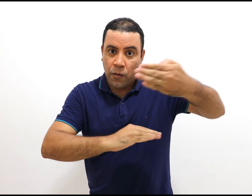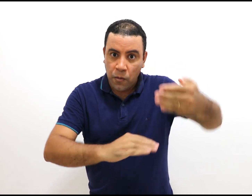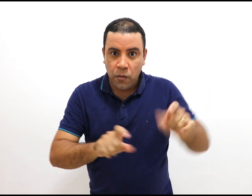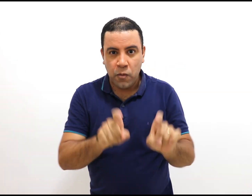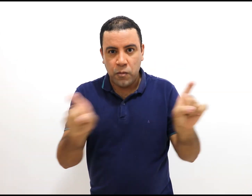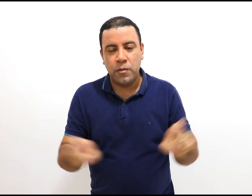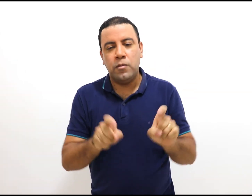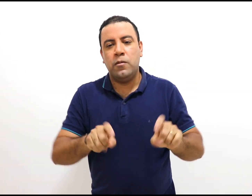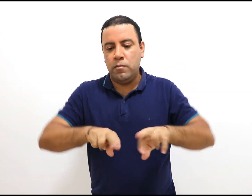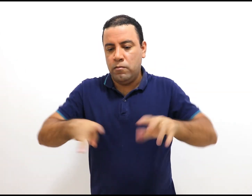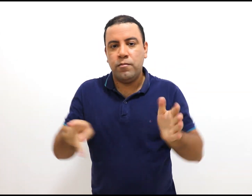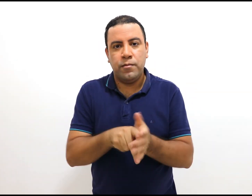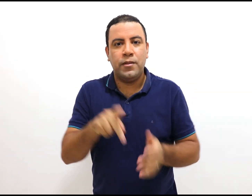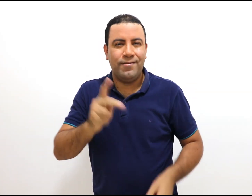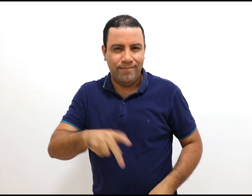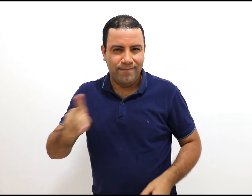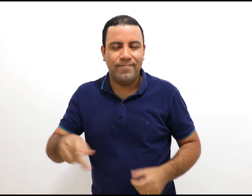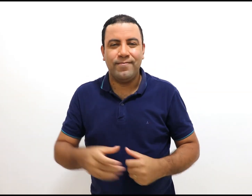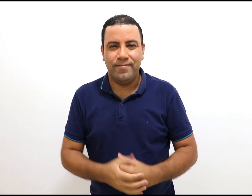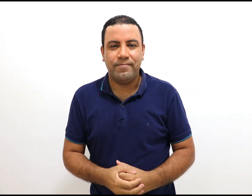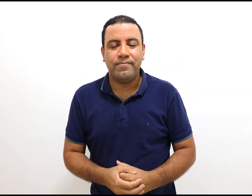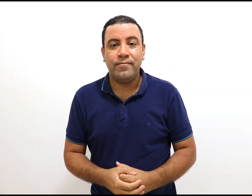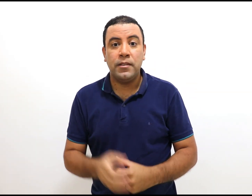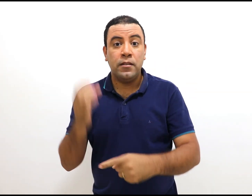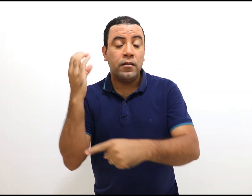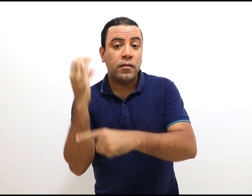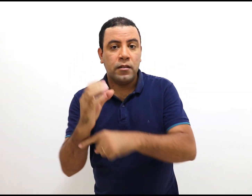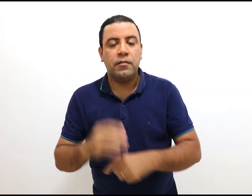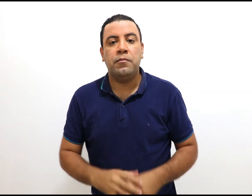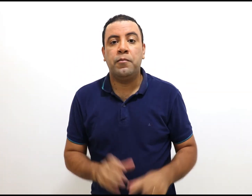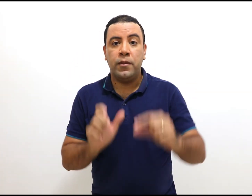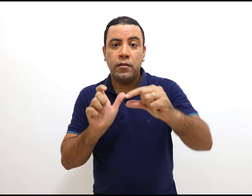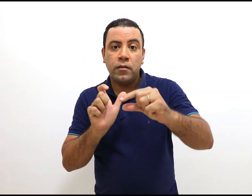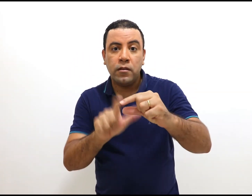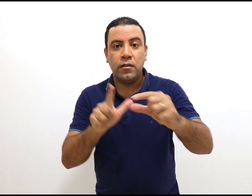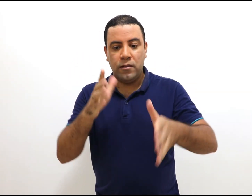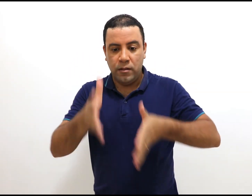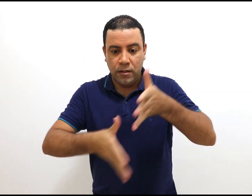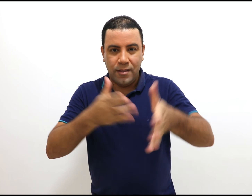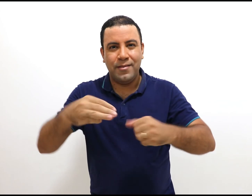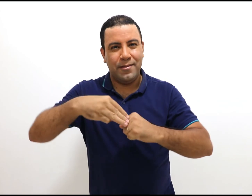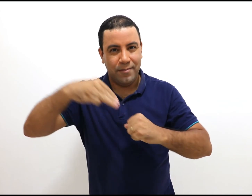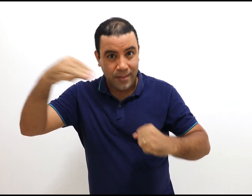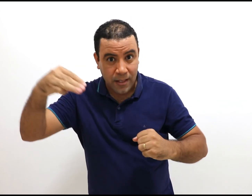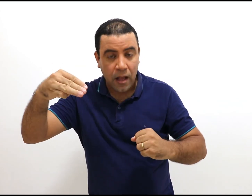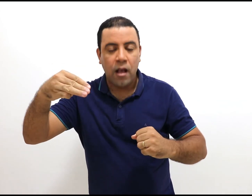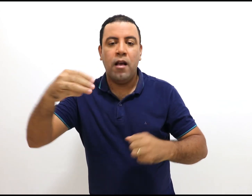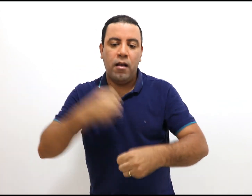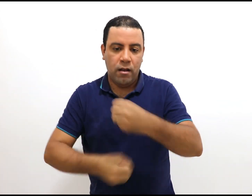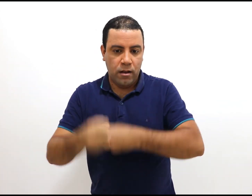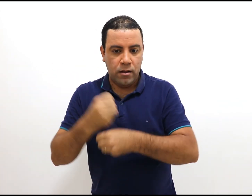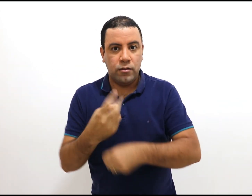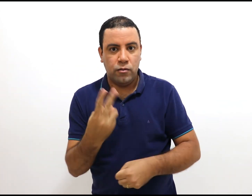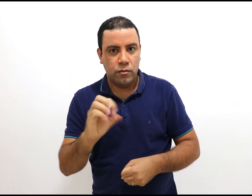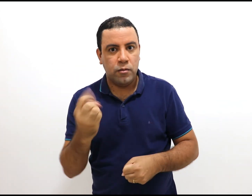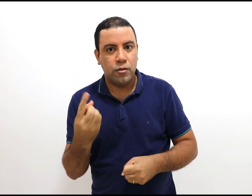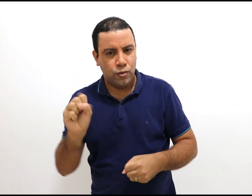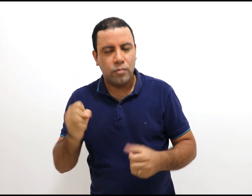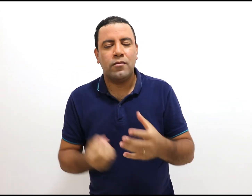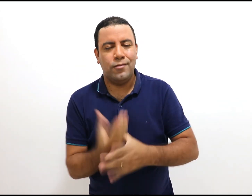professor. O canal Masterlink Libras, que foi criado em 2018, hospeda as